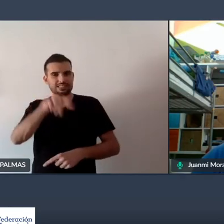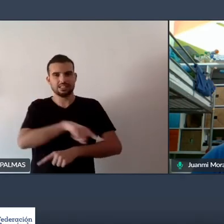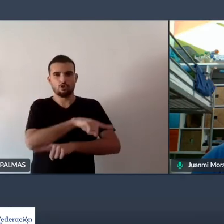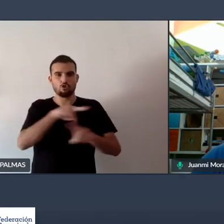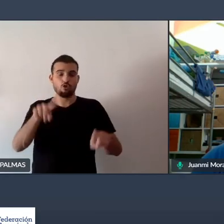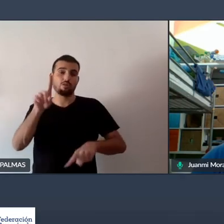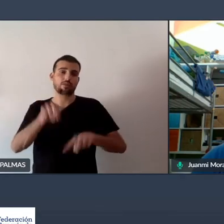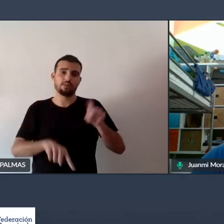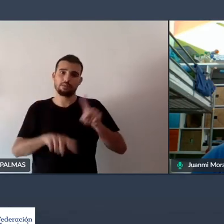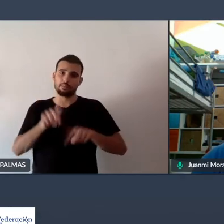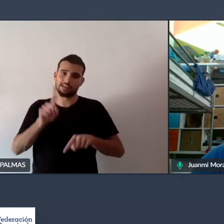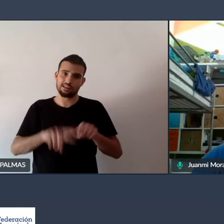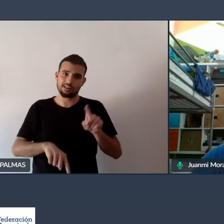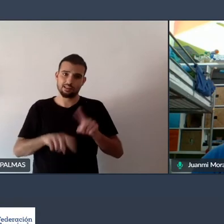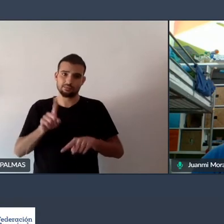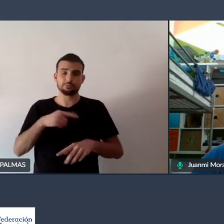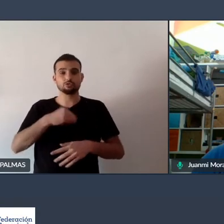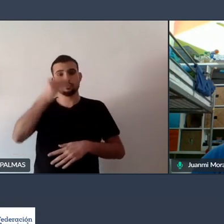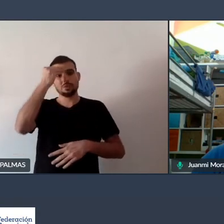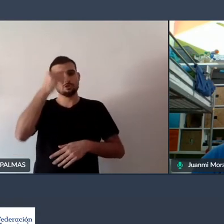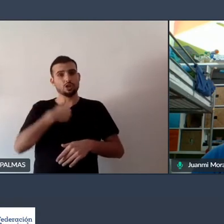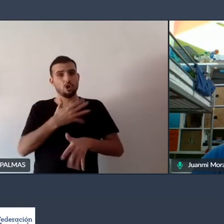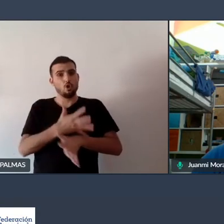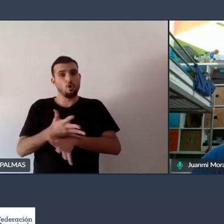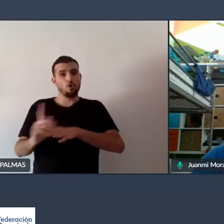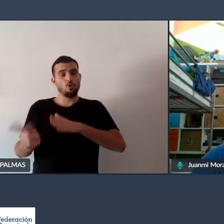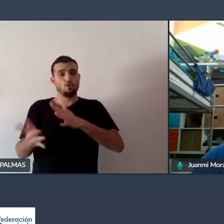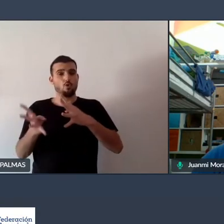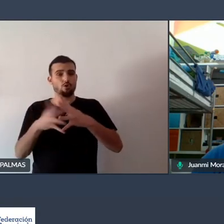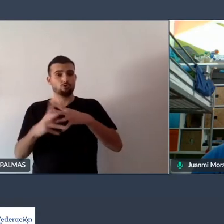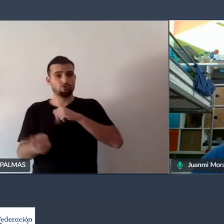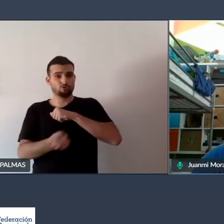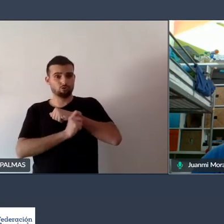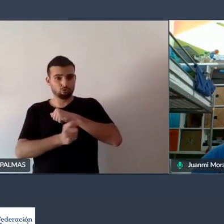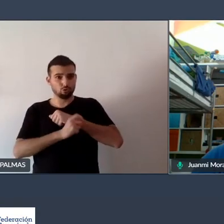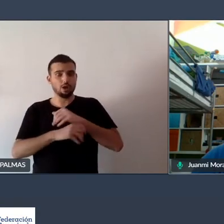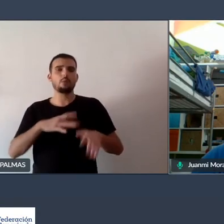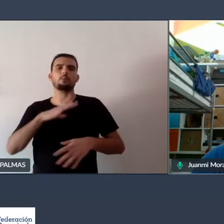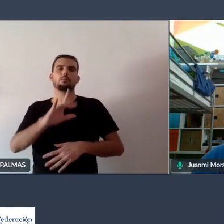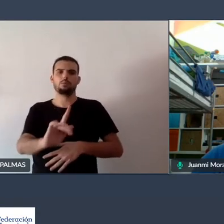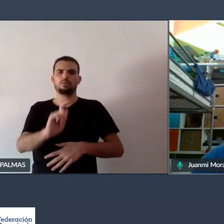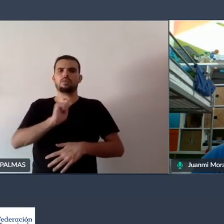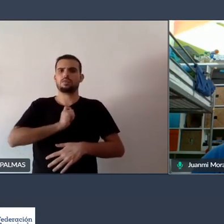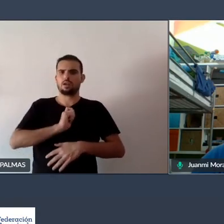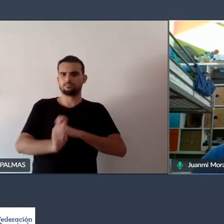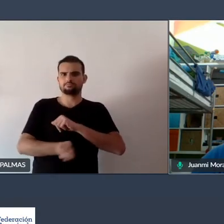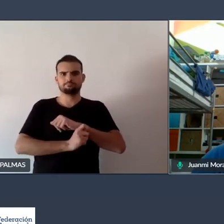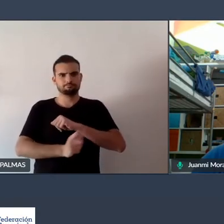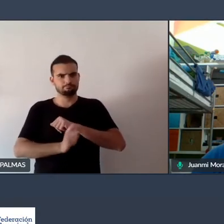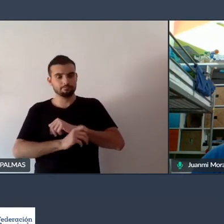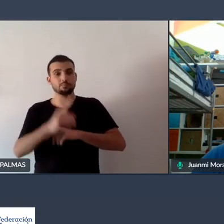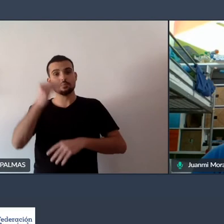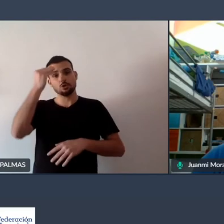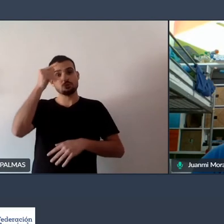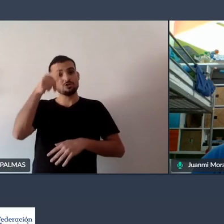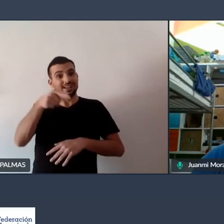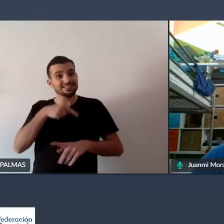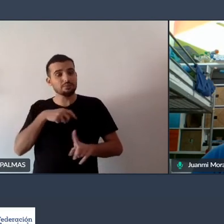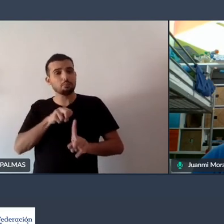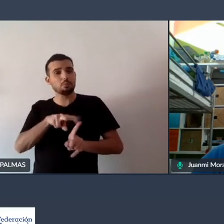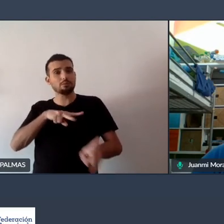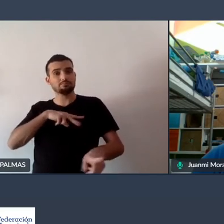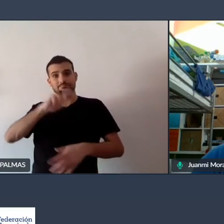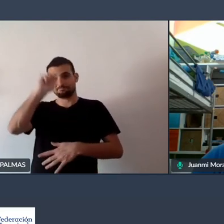creo que los sets, las jugadas, dan cierta estructura a la hora de comenzar, pero yo creo que no deberían de ser el punto